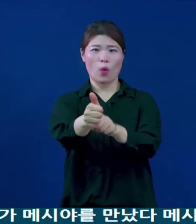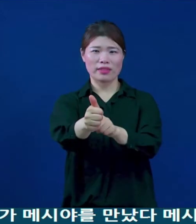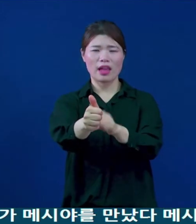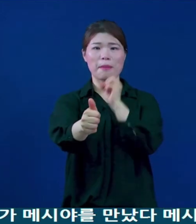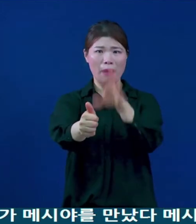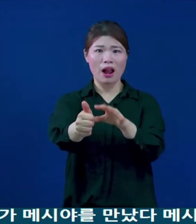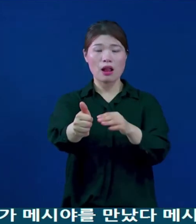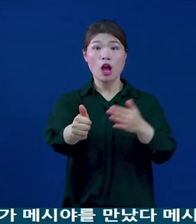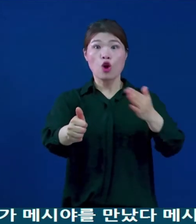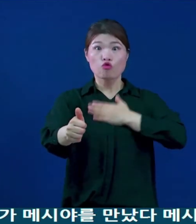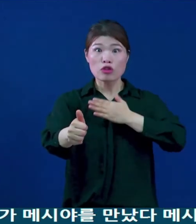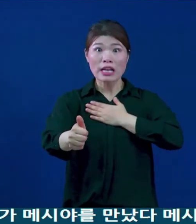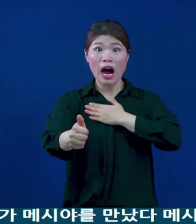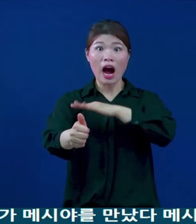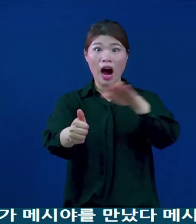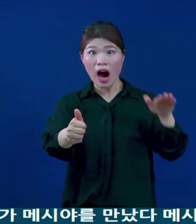만났다.